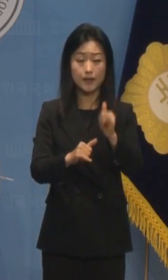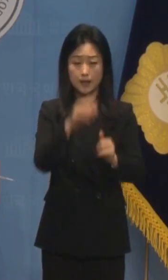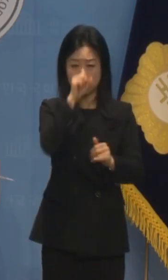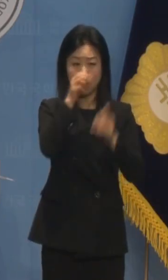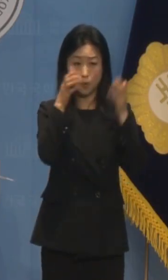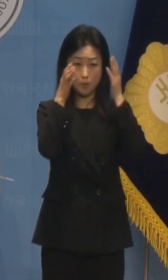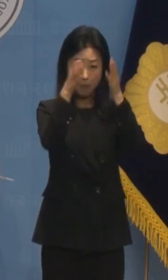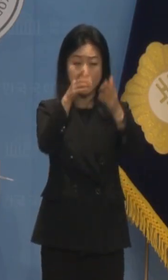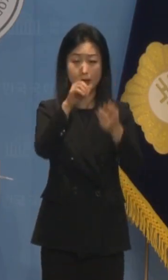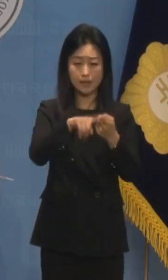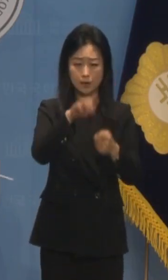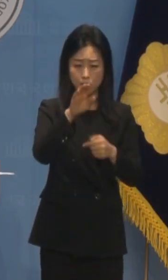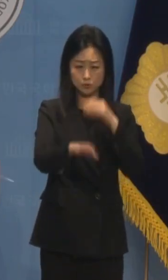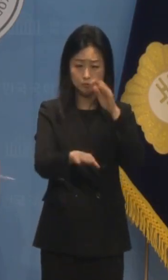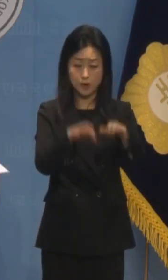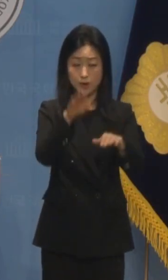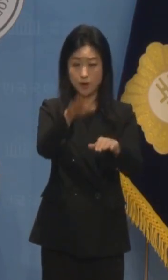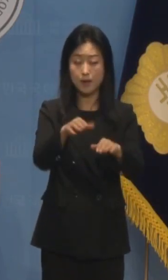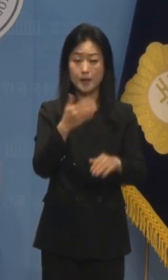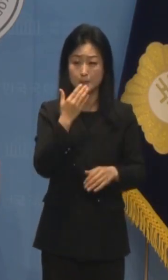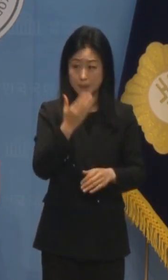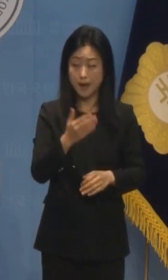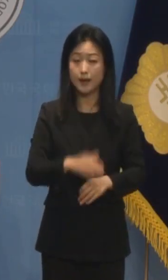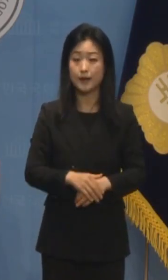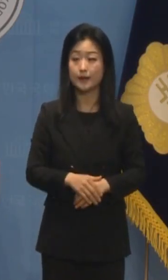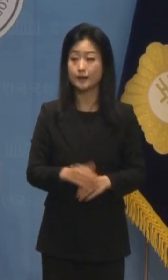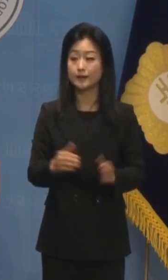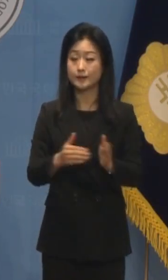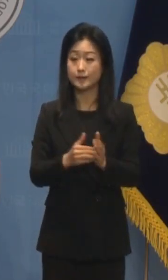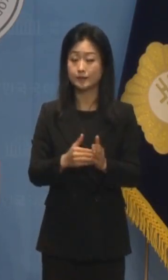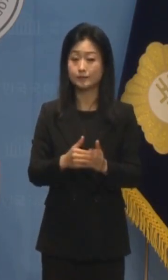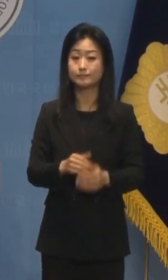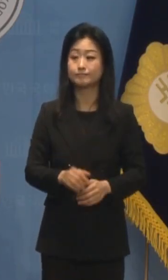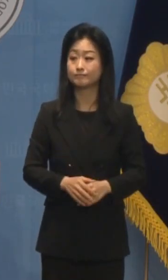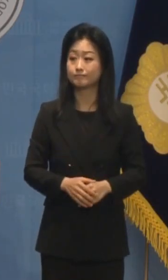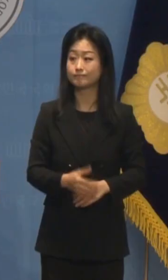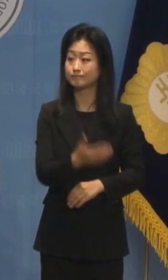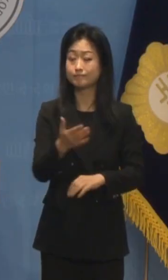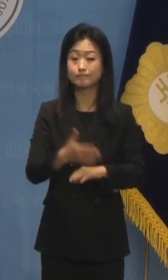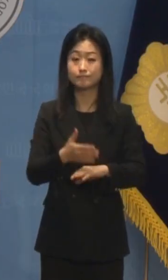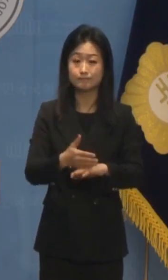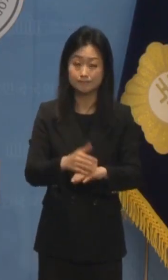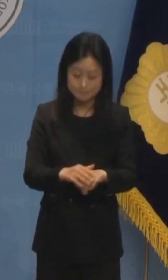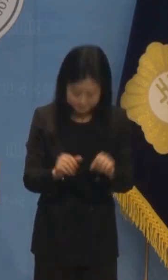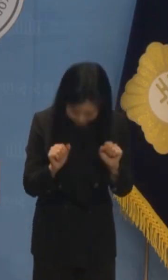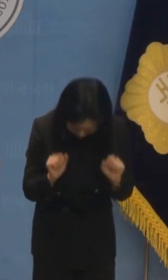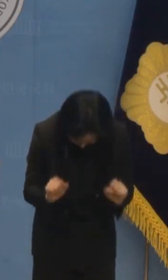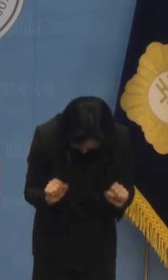뚜벅뚜벅 걸어갈 것입니다. 이상입니다. 기자 여러분 감사합니다.